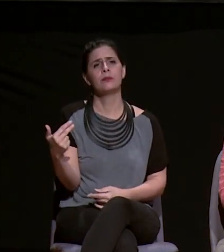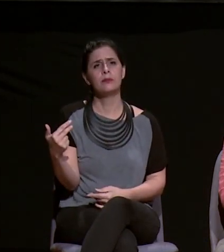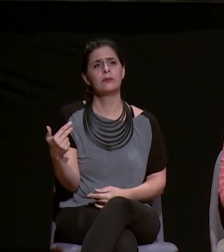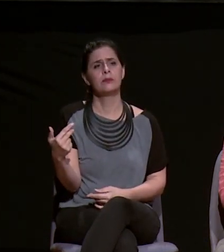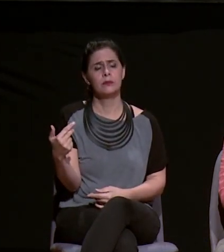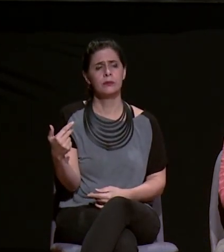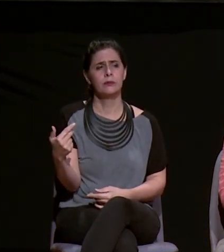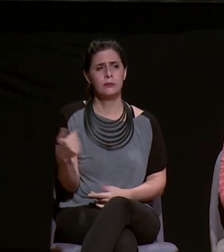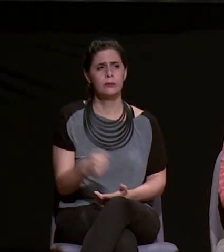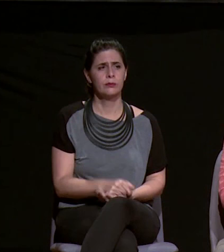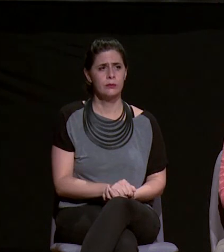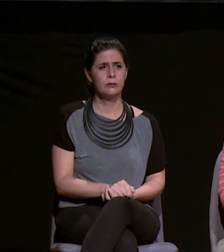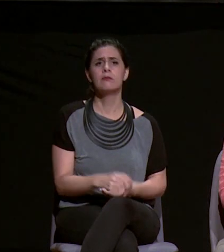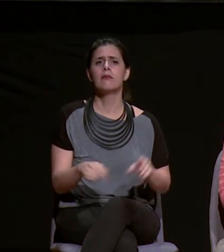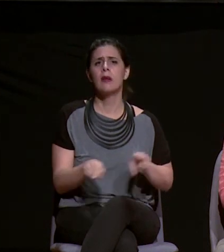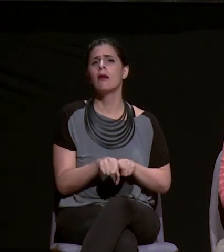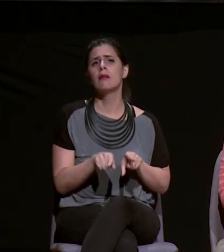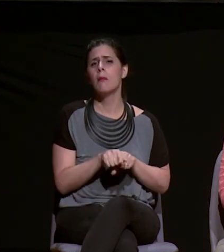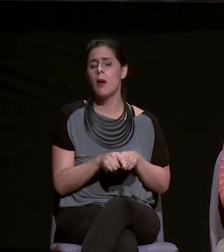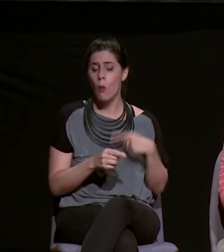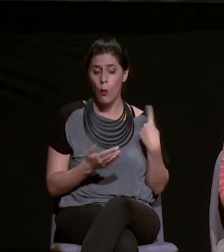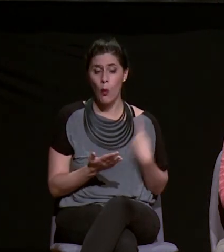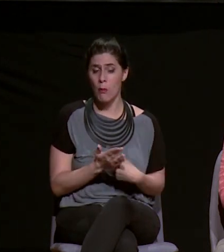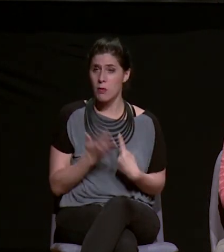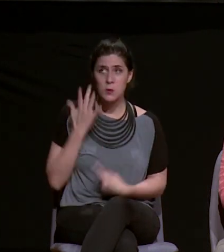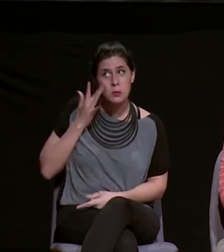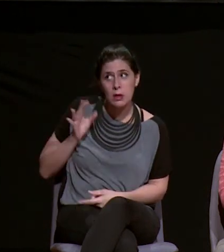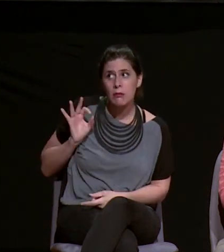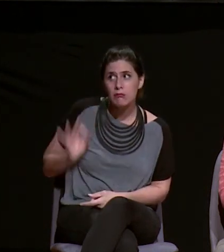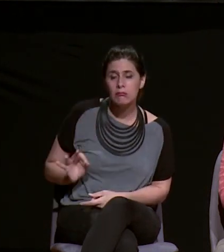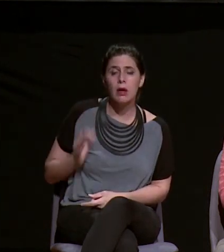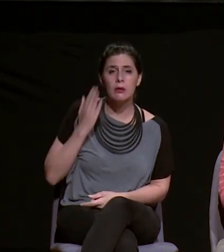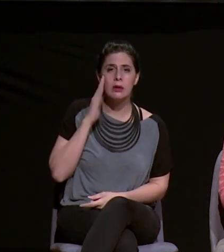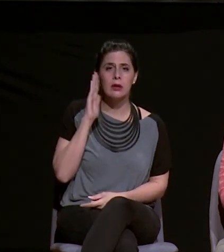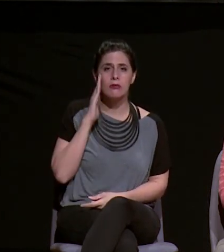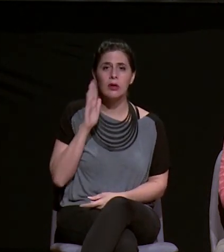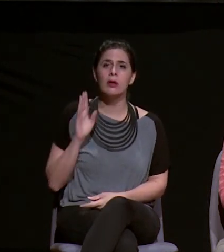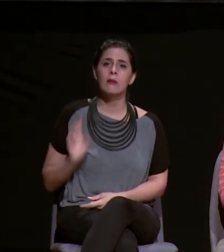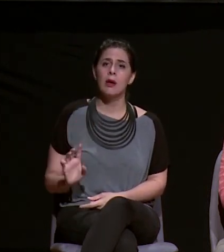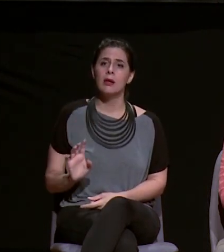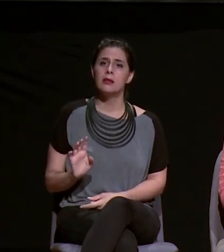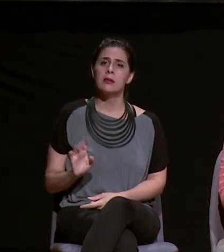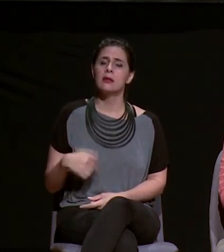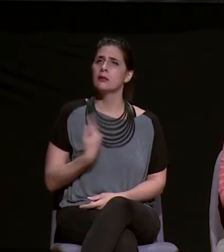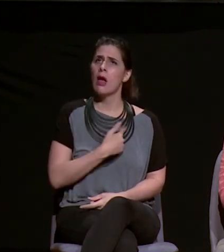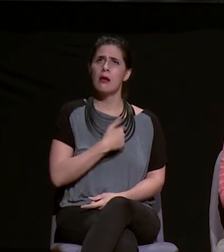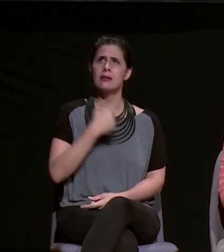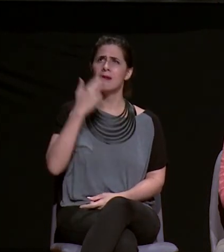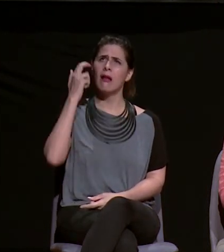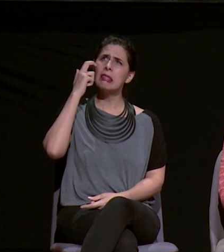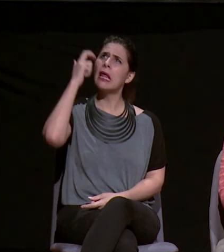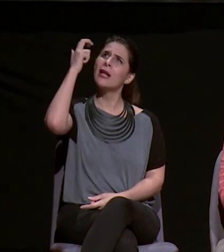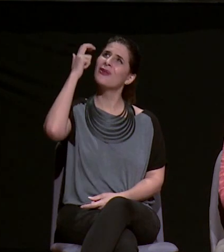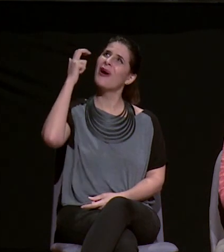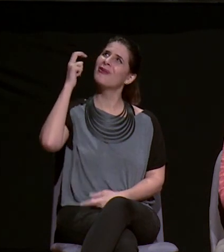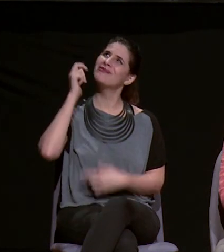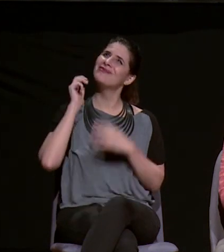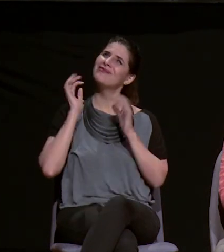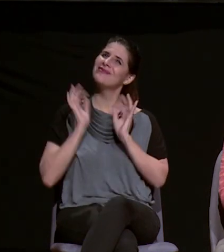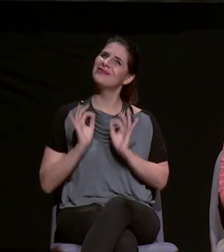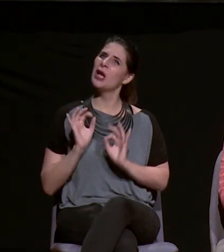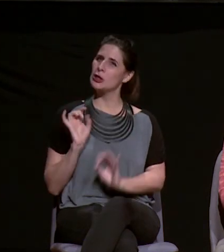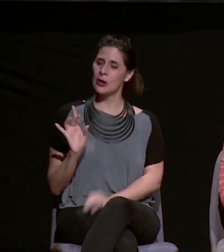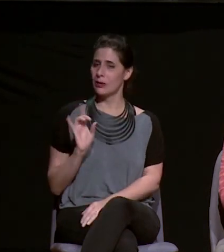compromisso de, se eu entendi bem, de não sermos intelectuais contentes, de aprendermos